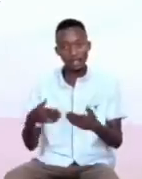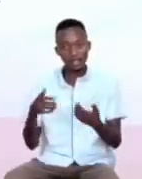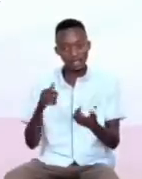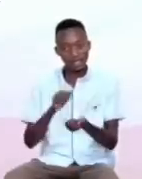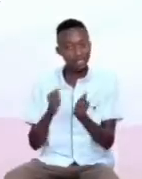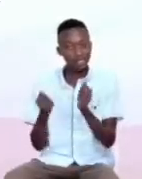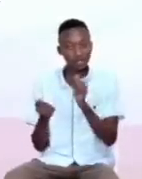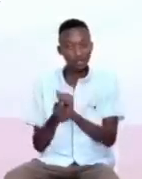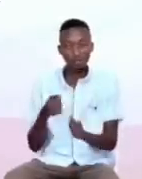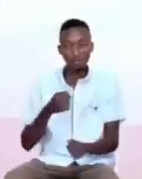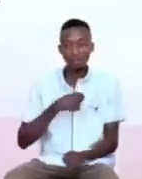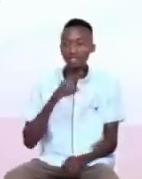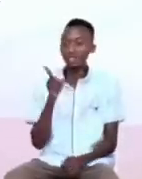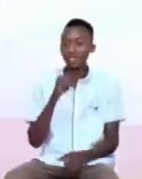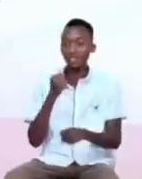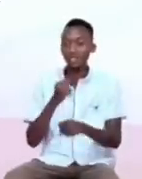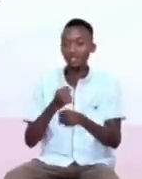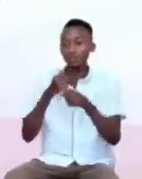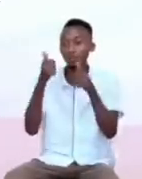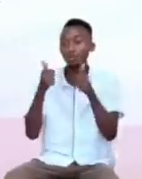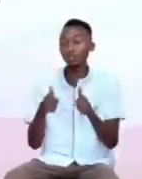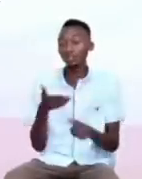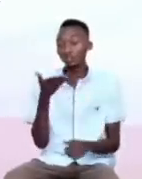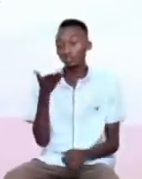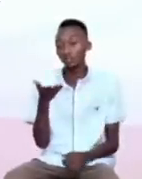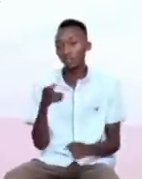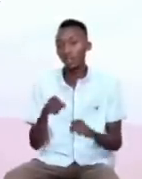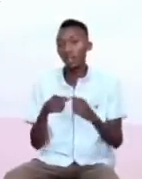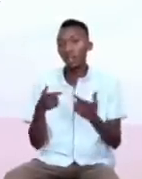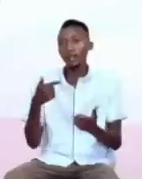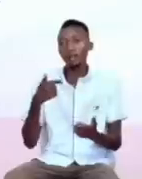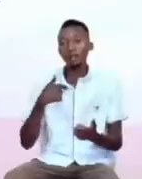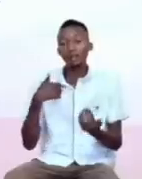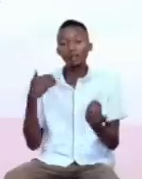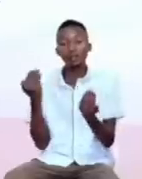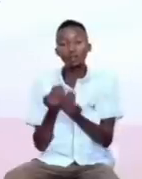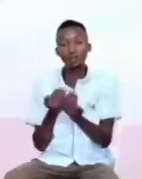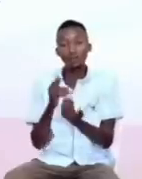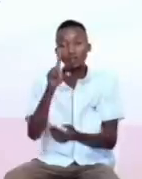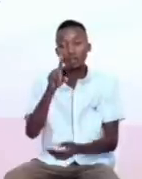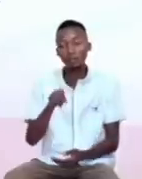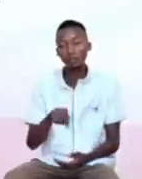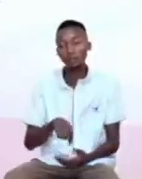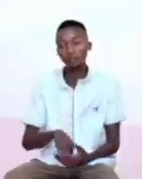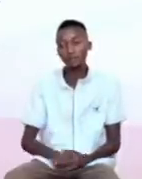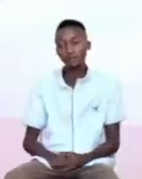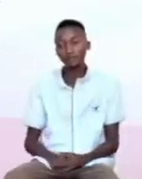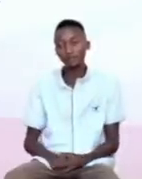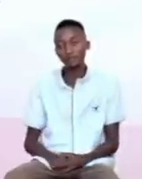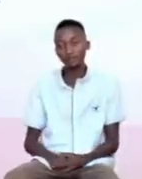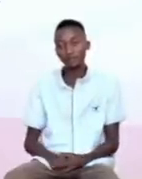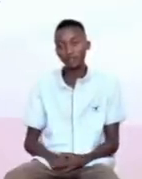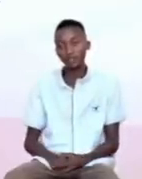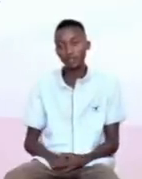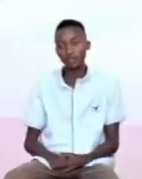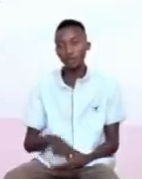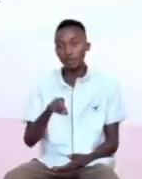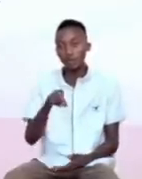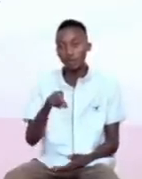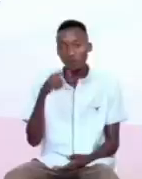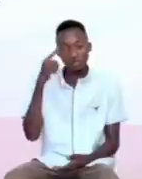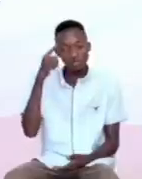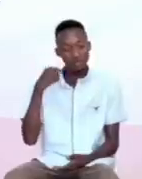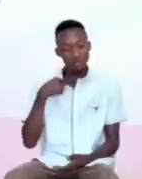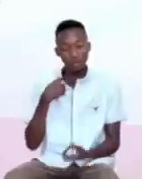Sina haja ya kukutangazia sana. Lakini kama ni kusoma, nipo kwenye listi ya wasomi. Kwa hiyo usije ukafikiri naongea